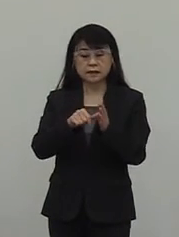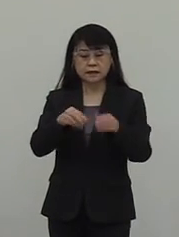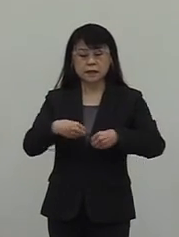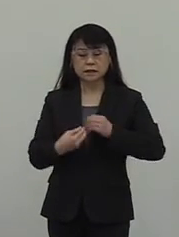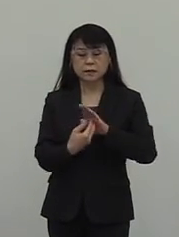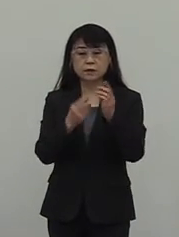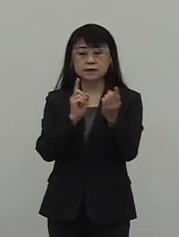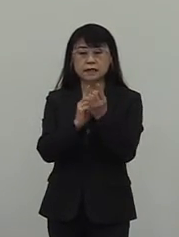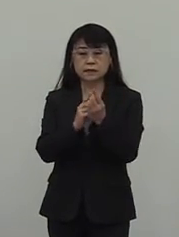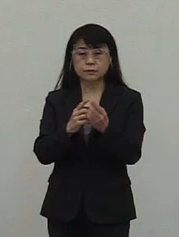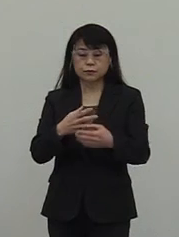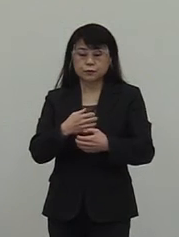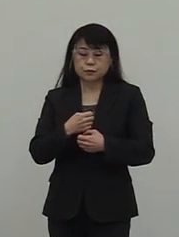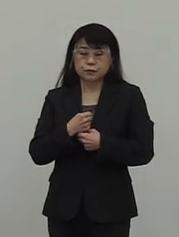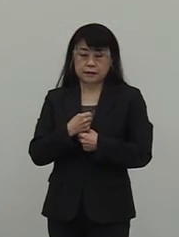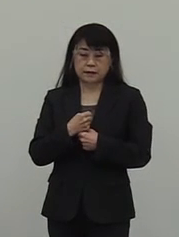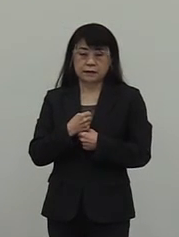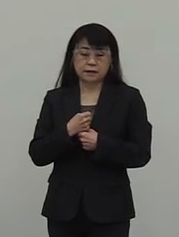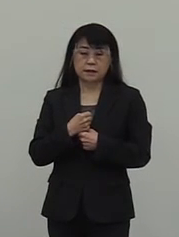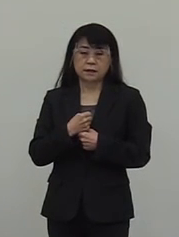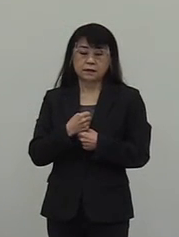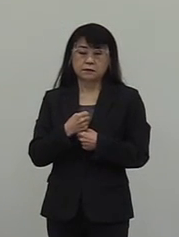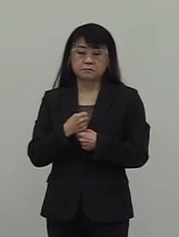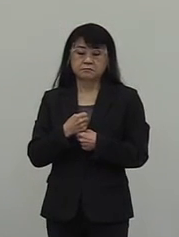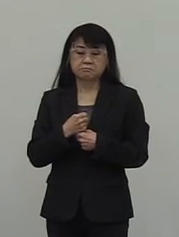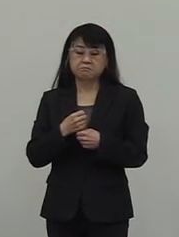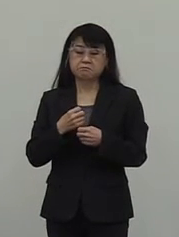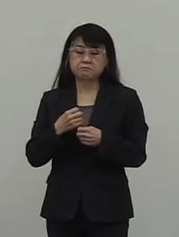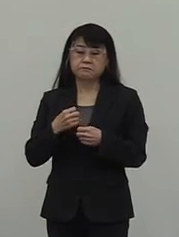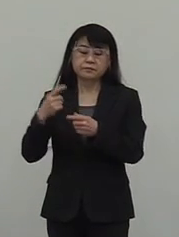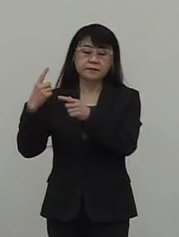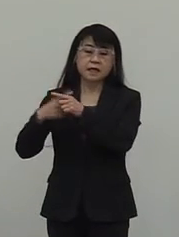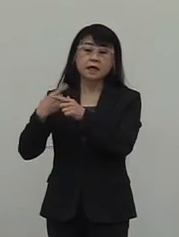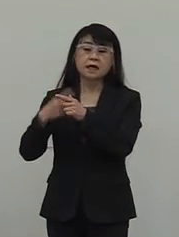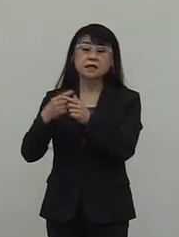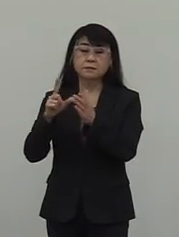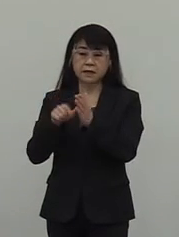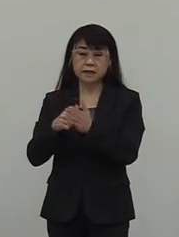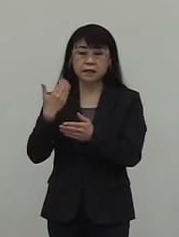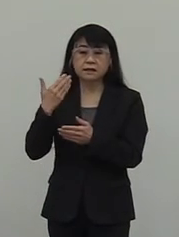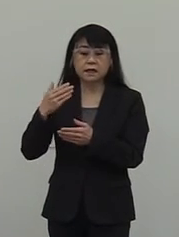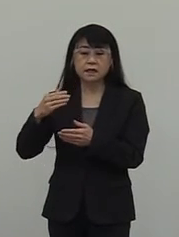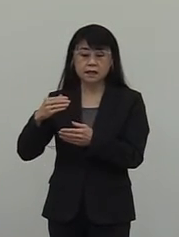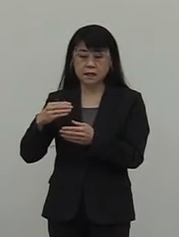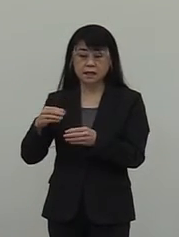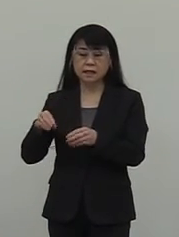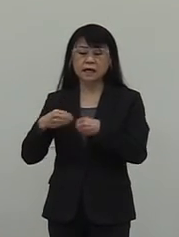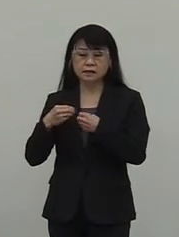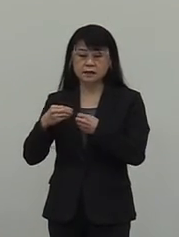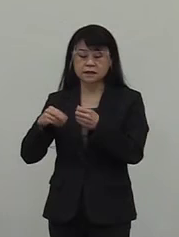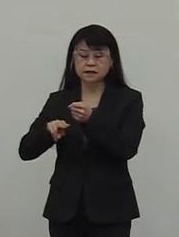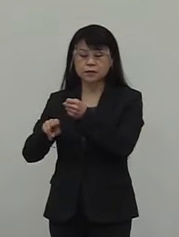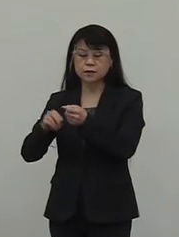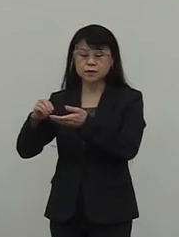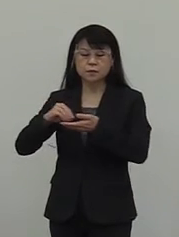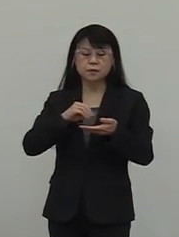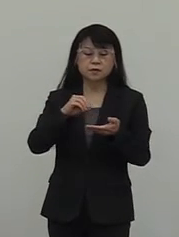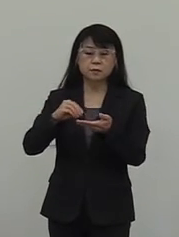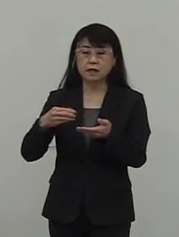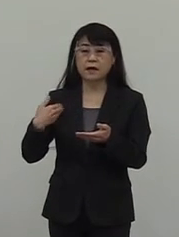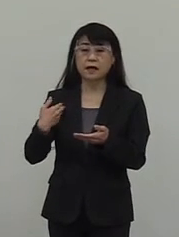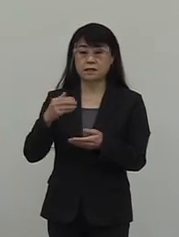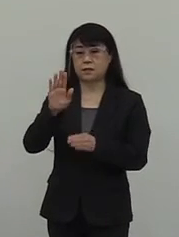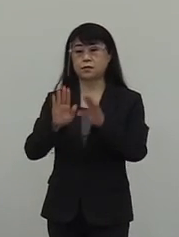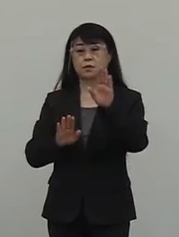ていないと、もう正直誰がウイルスを持っているかわからないといった現状ではですね、このオミクロン株の強力